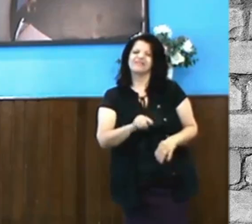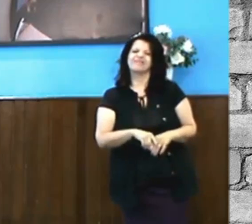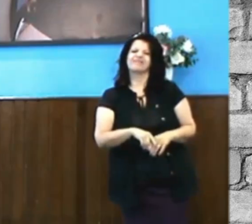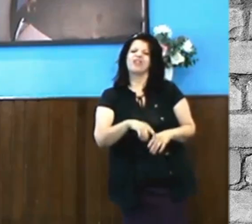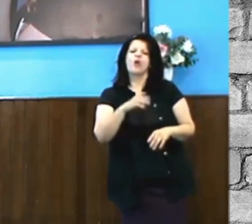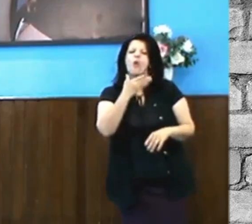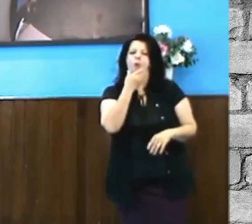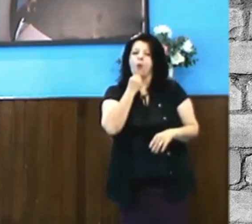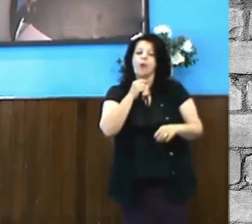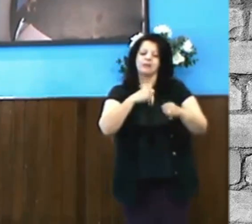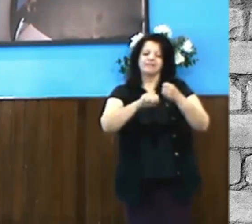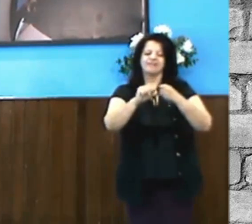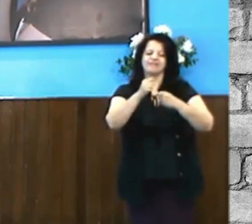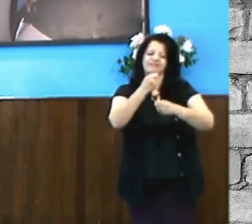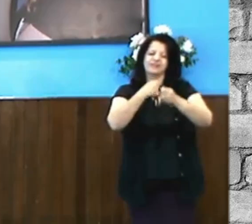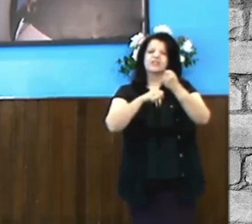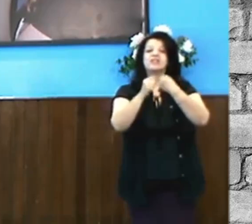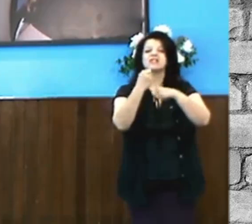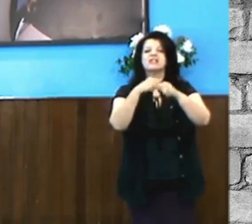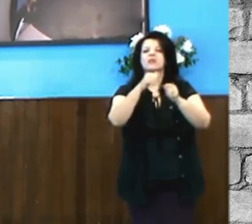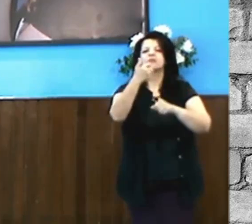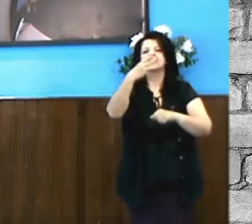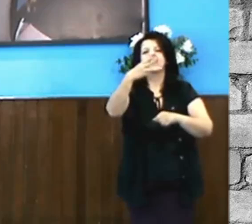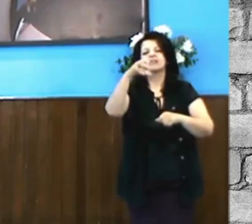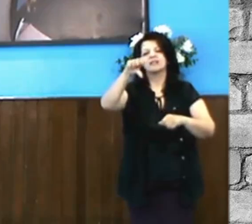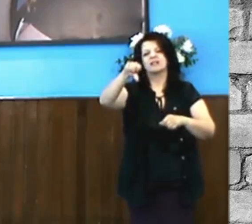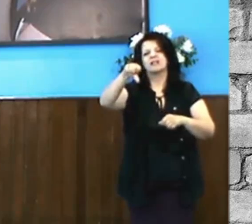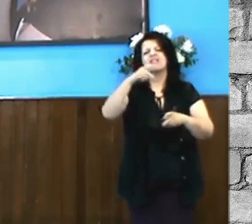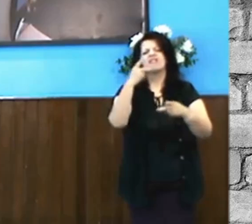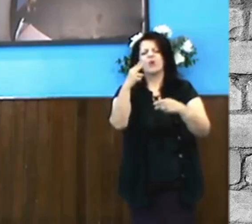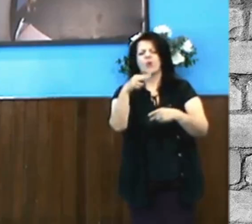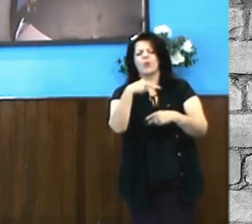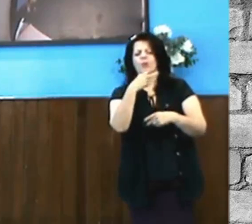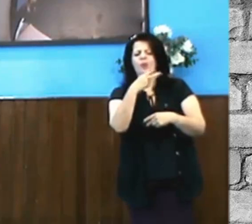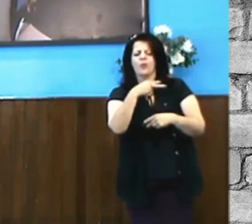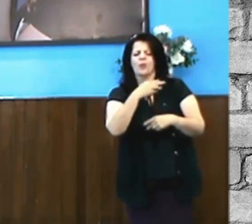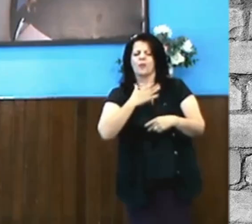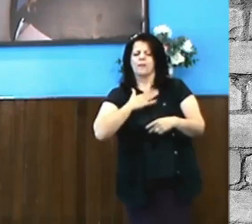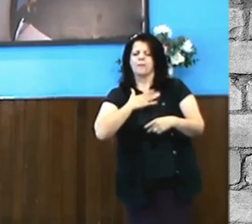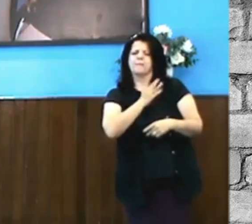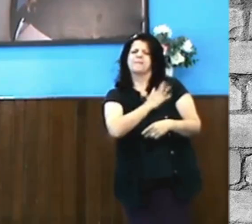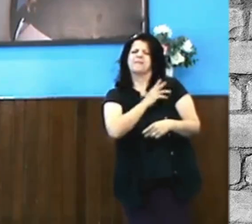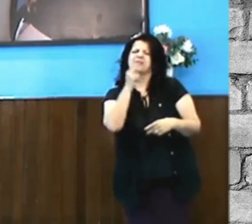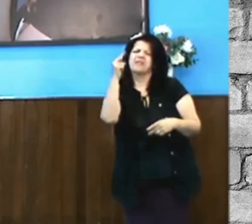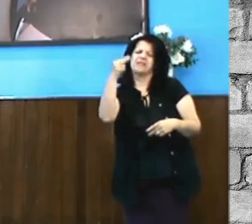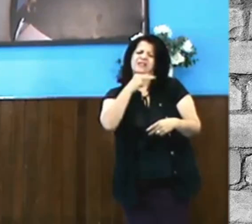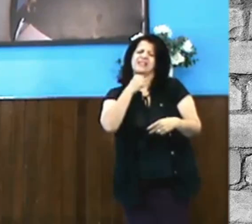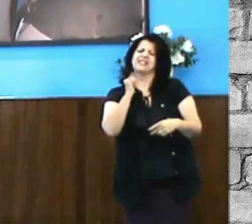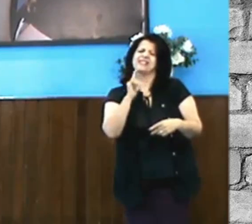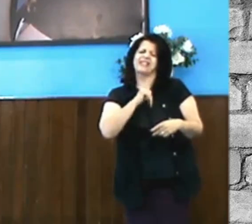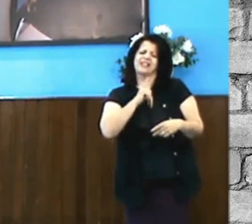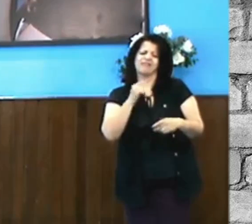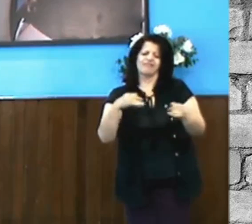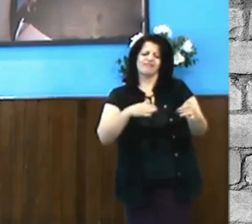Deus sondasse o seu coração. O Salmo 139 diz: sonda o meu coração, vê se há em mim algum caminho mau